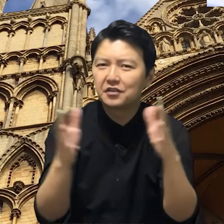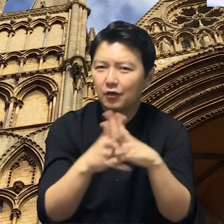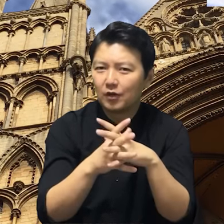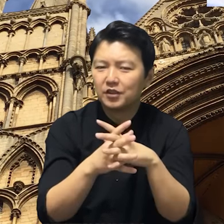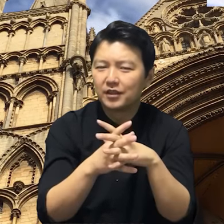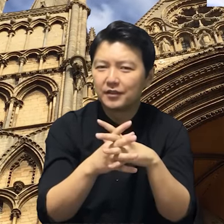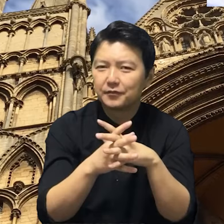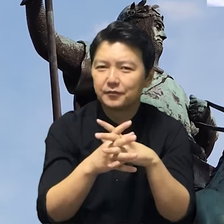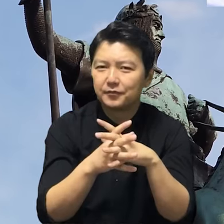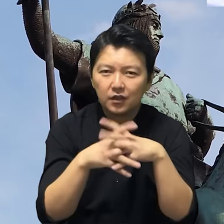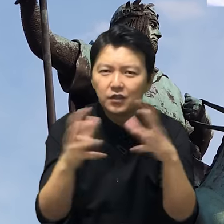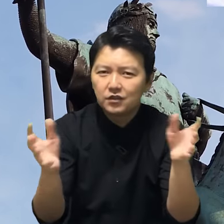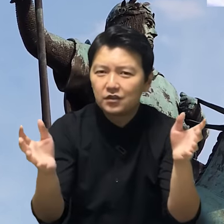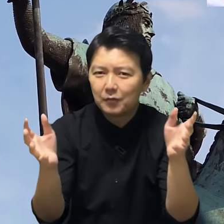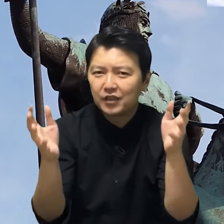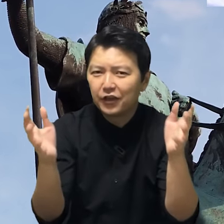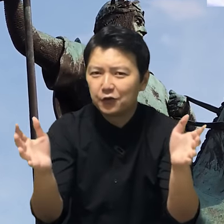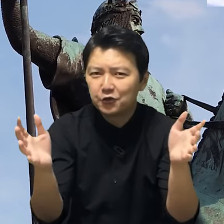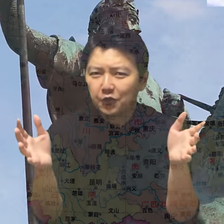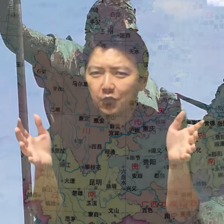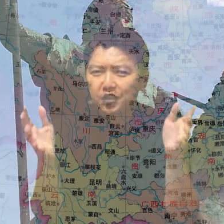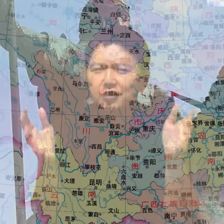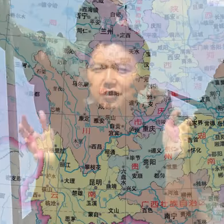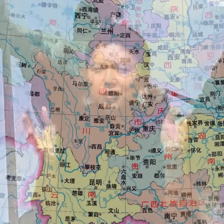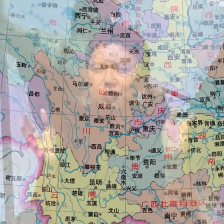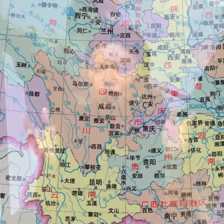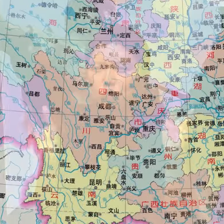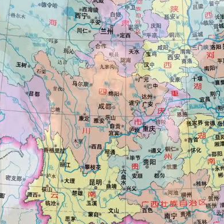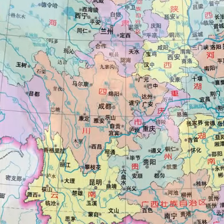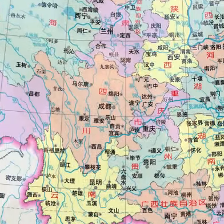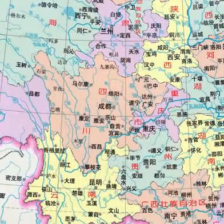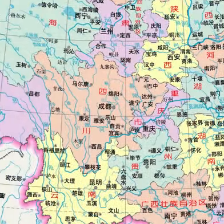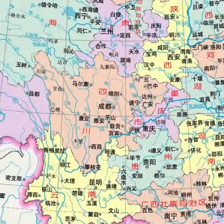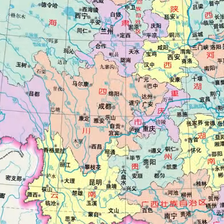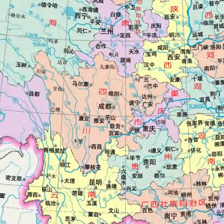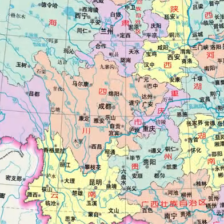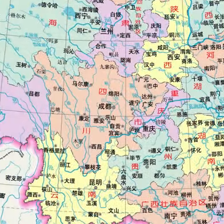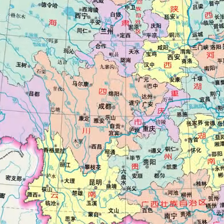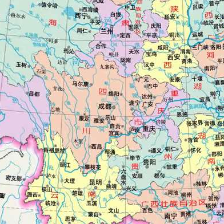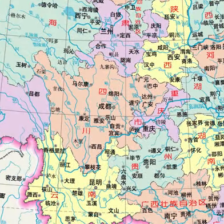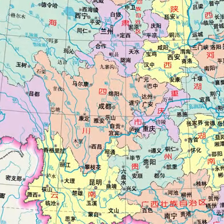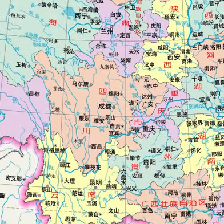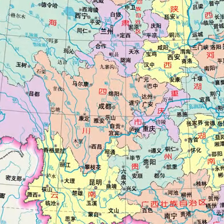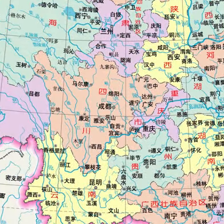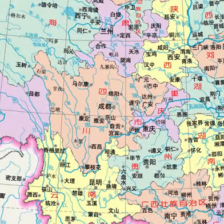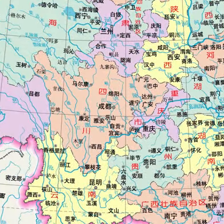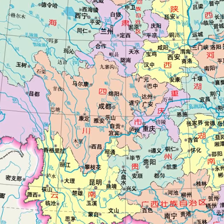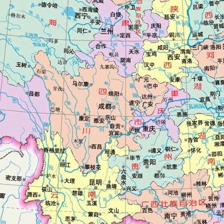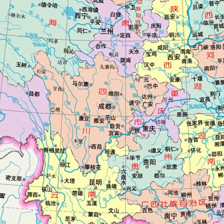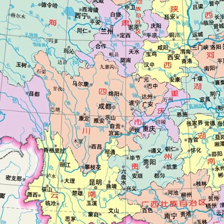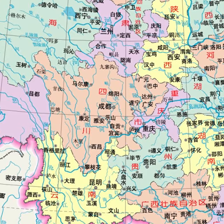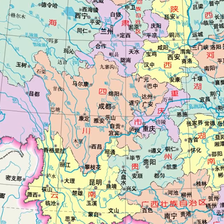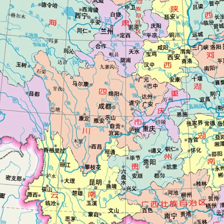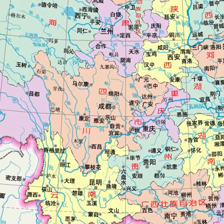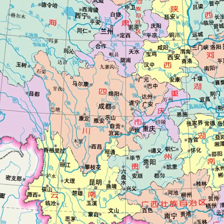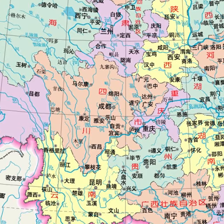찍었다고 합니다. 이 드라마의 내용은요, 실제 중국 석가장시에서 일어난 실제 사건을 주제로